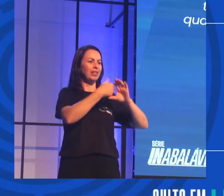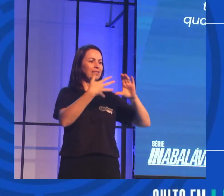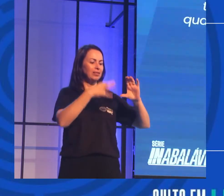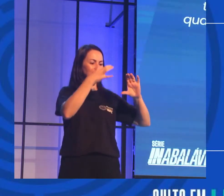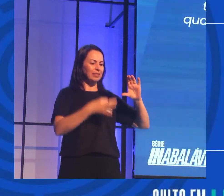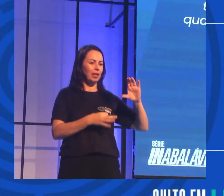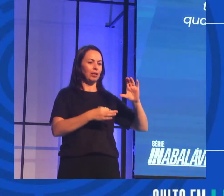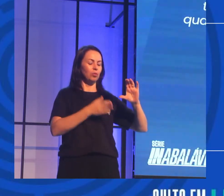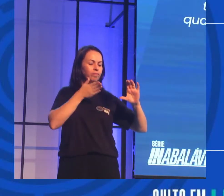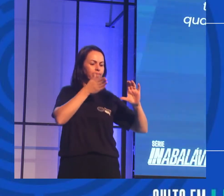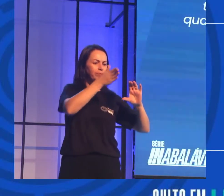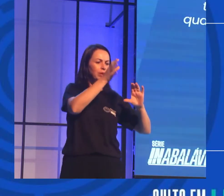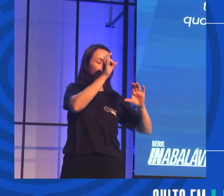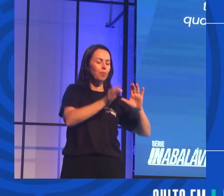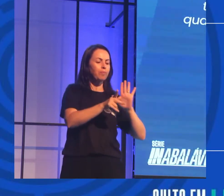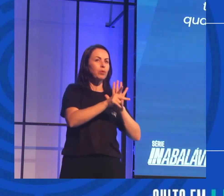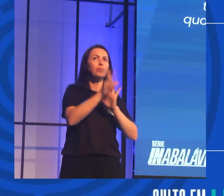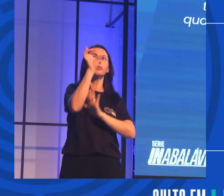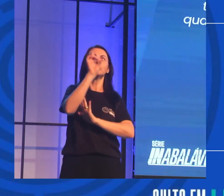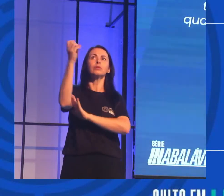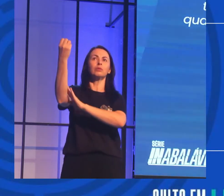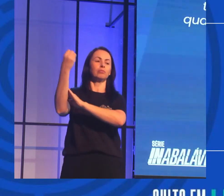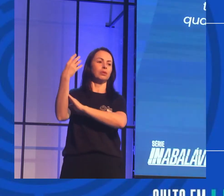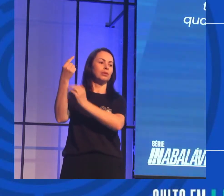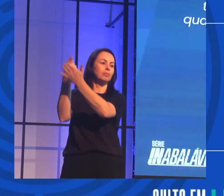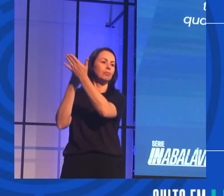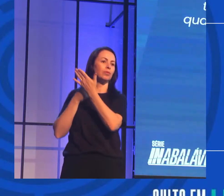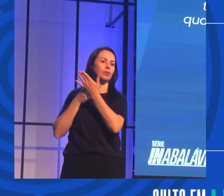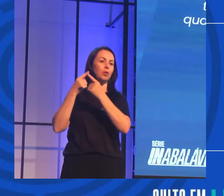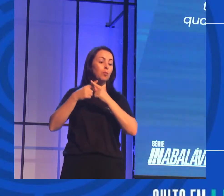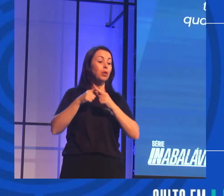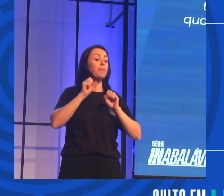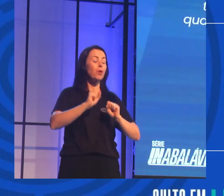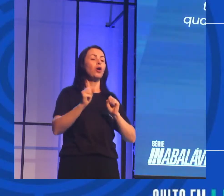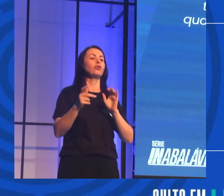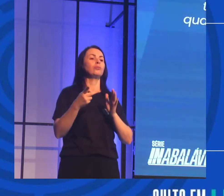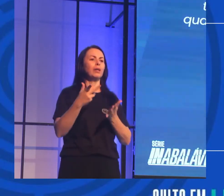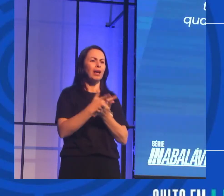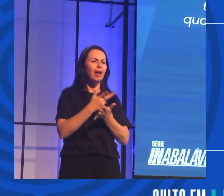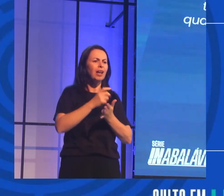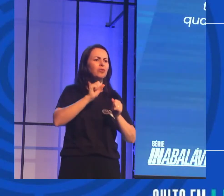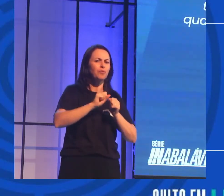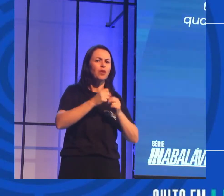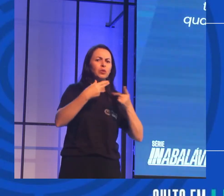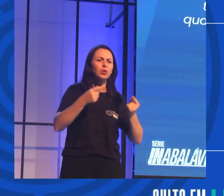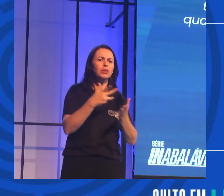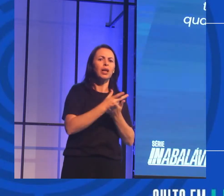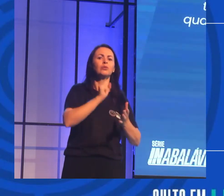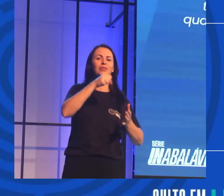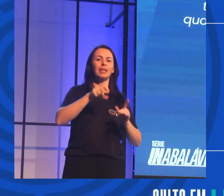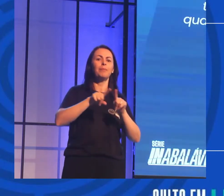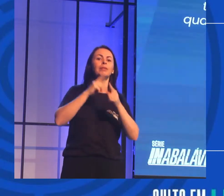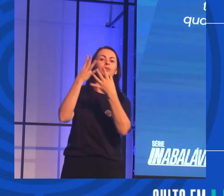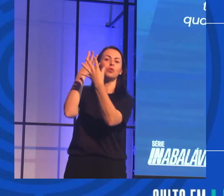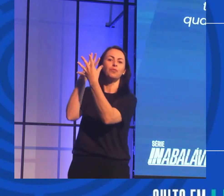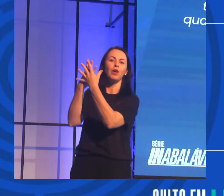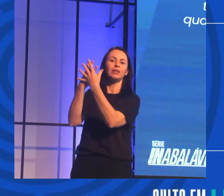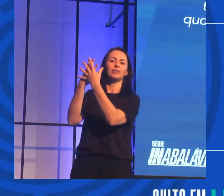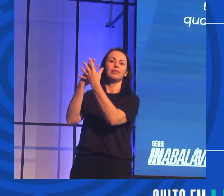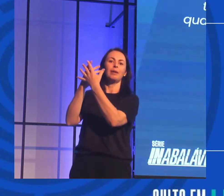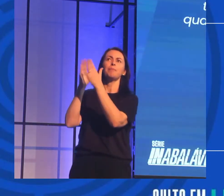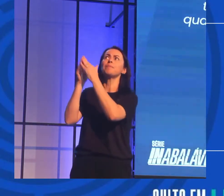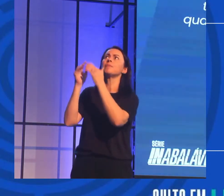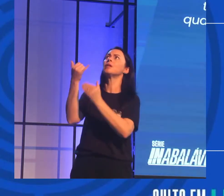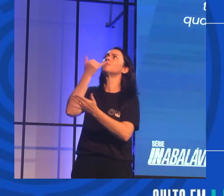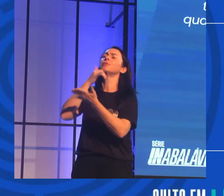não falha, mas mesmo falhando você cai, você se arrepende, você volta-se para Deus e você ama a Deus. Gente,